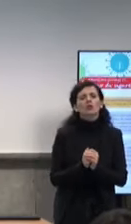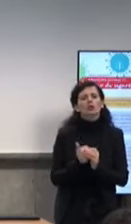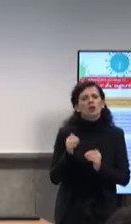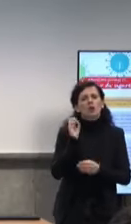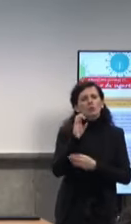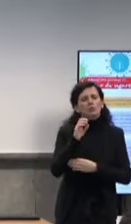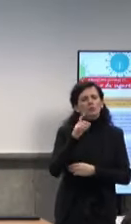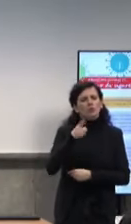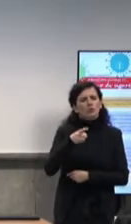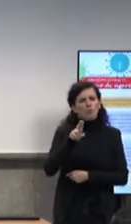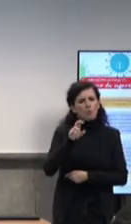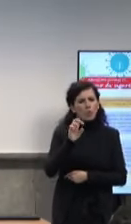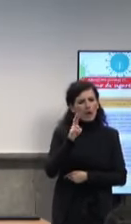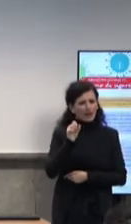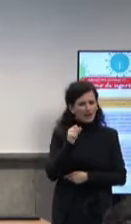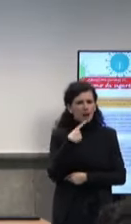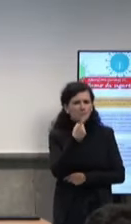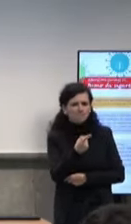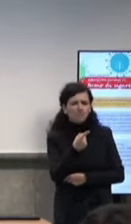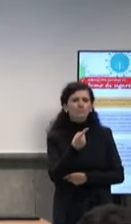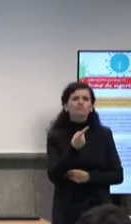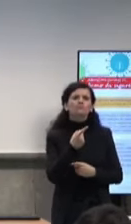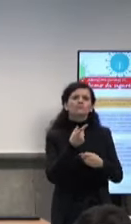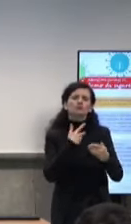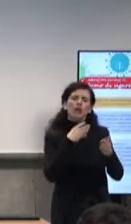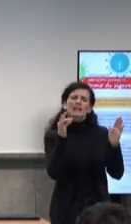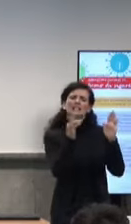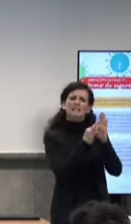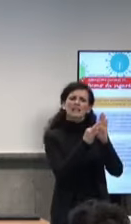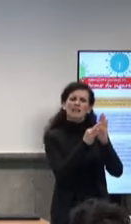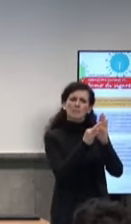non è l'unico in italia basta i contatti